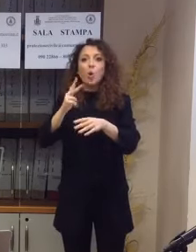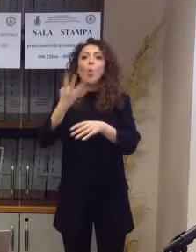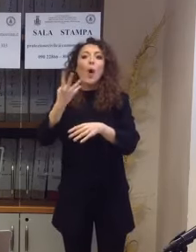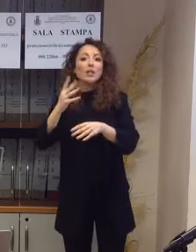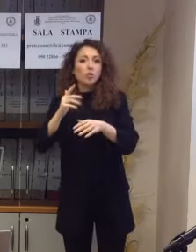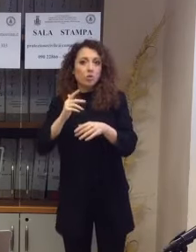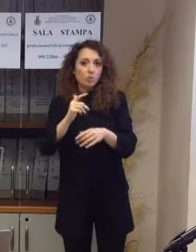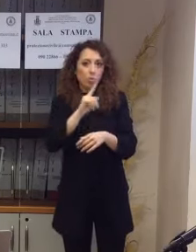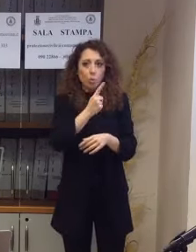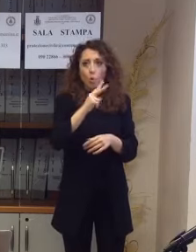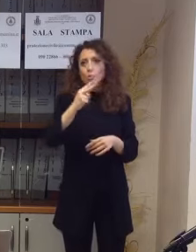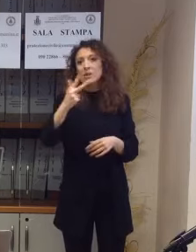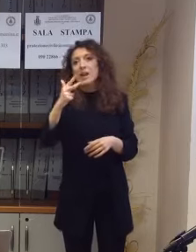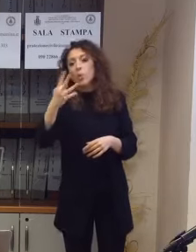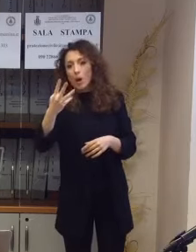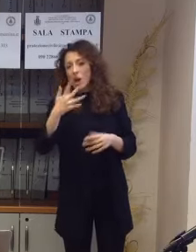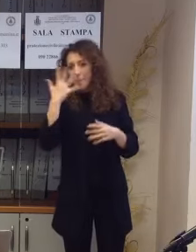spendere praticamente